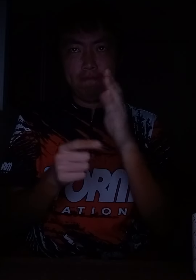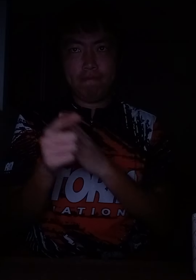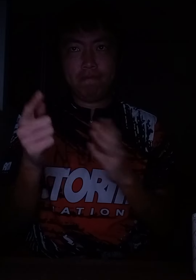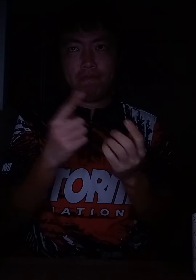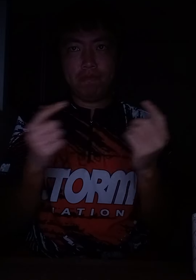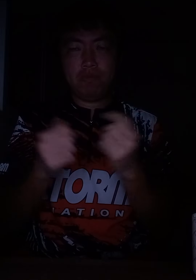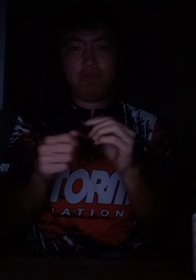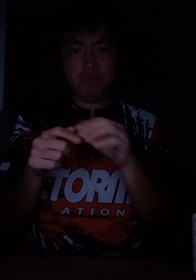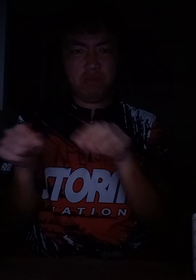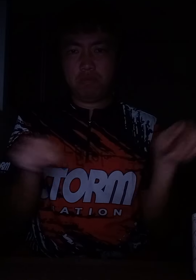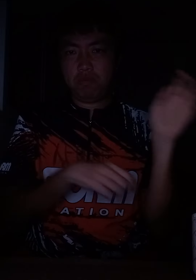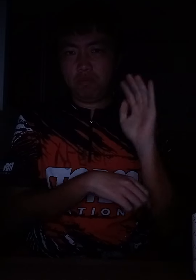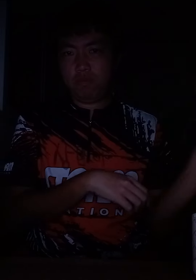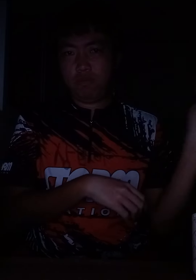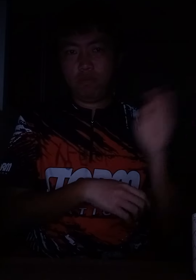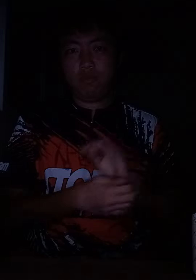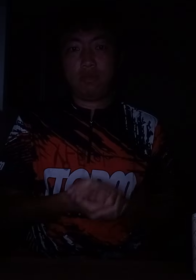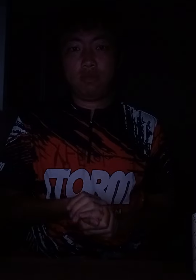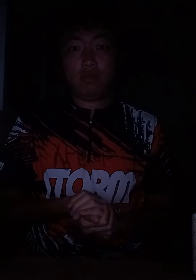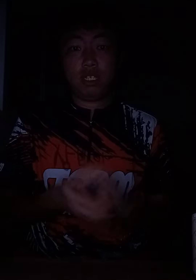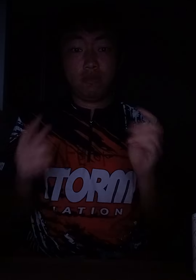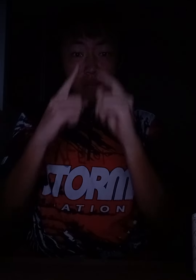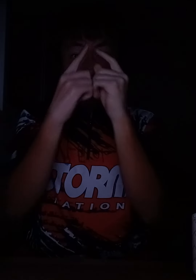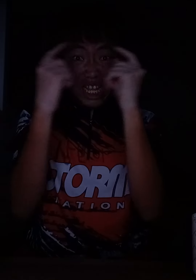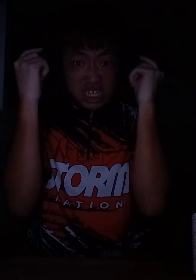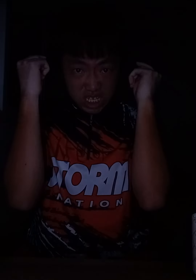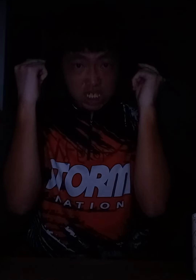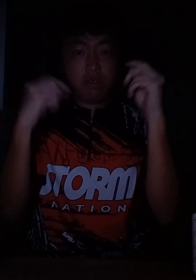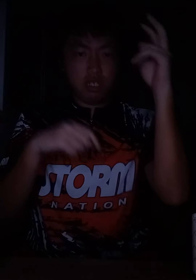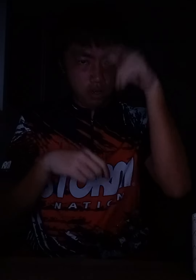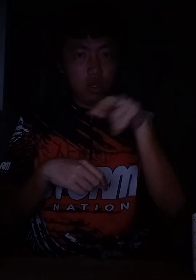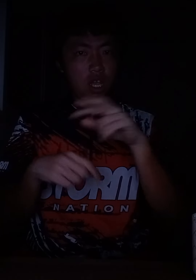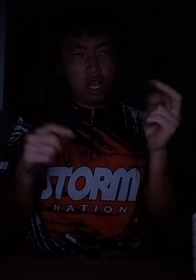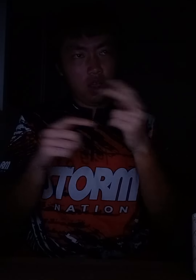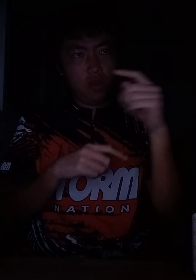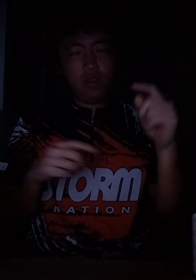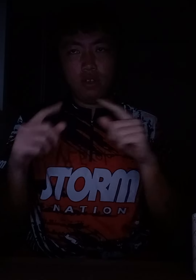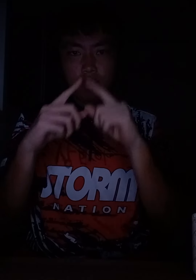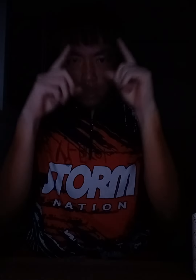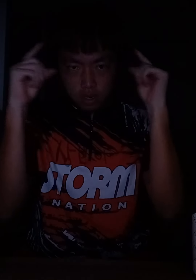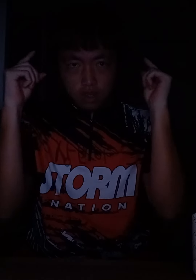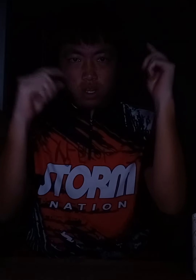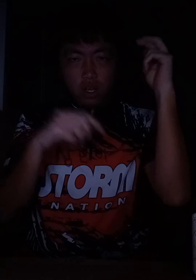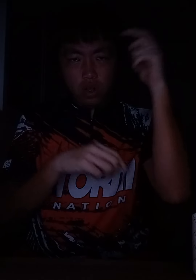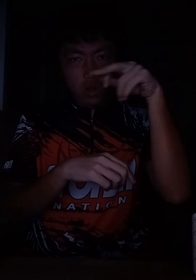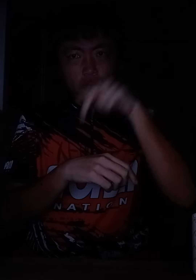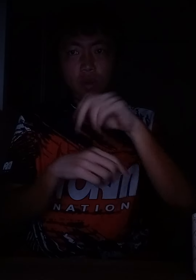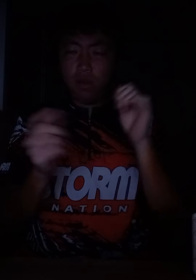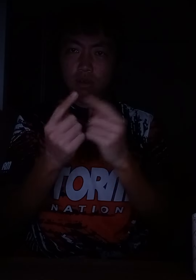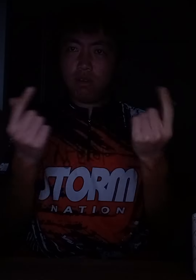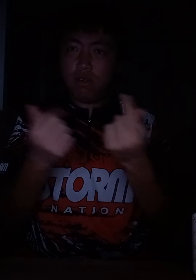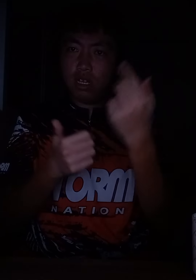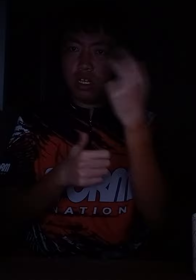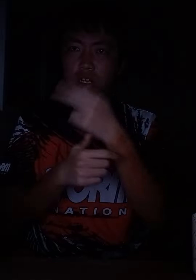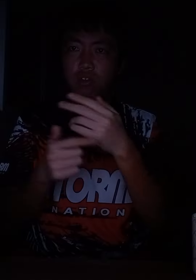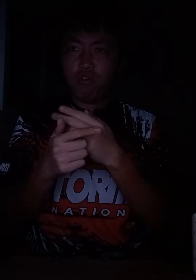않아 빠졌습니다. 앞서 경찰은 마스크 비착용에 대해 강력한 전담 수사 그리고 중대 사건의 경우